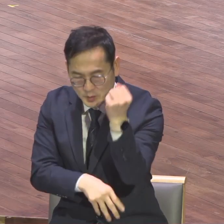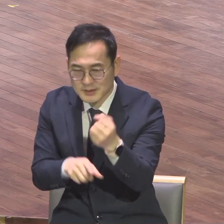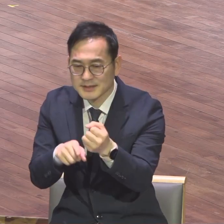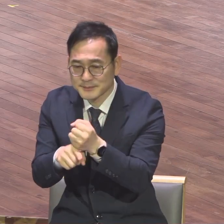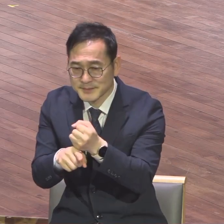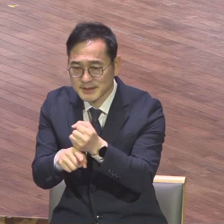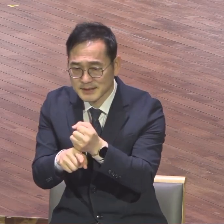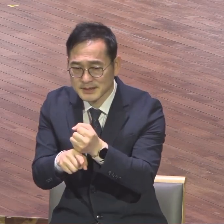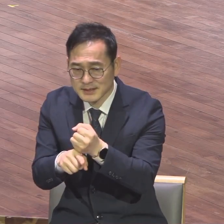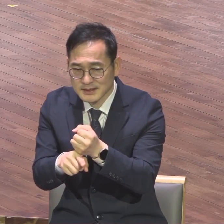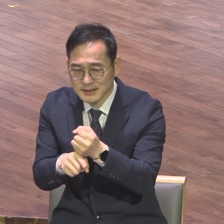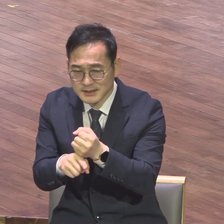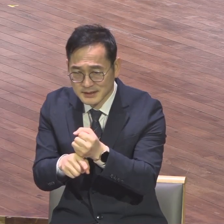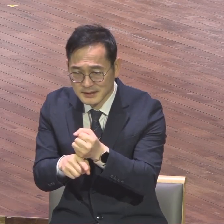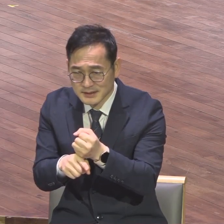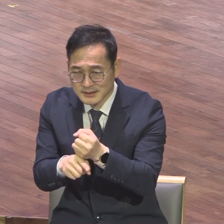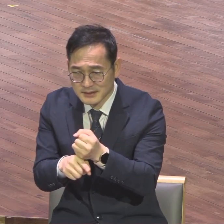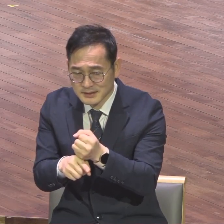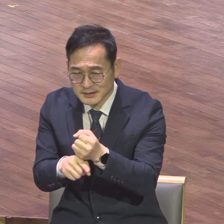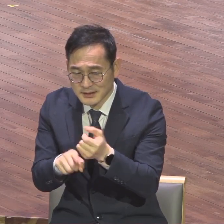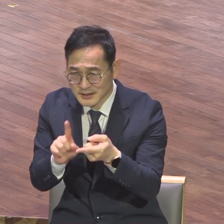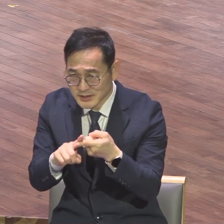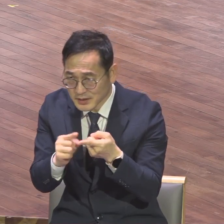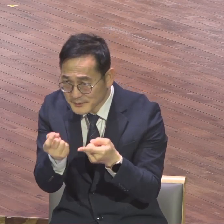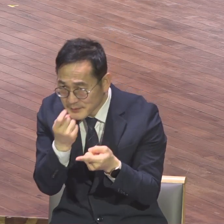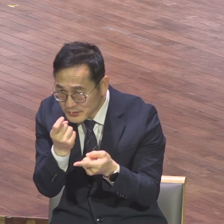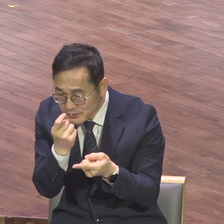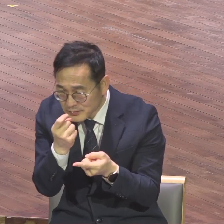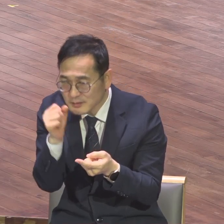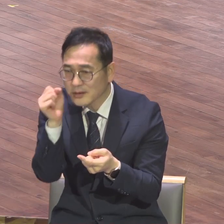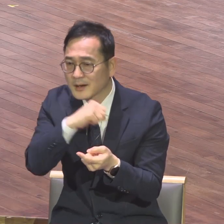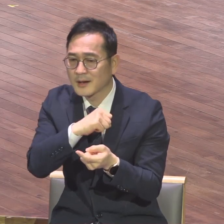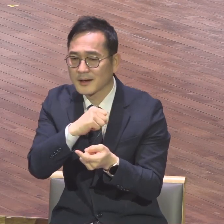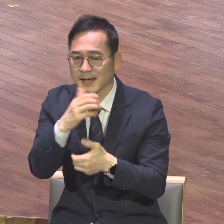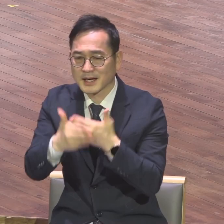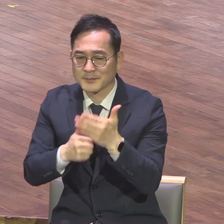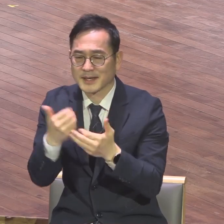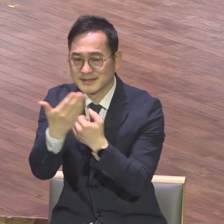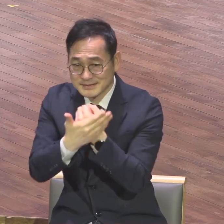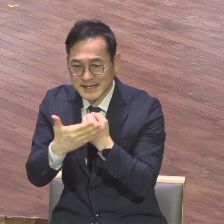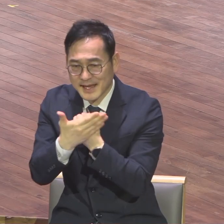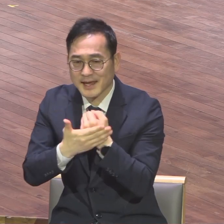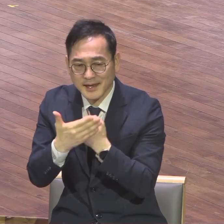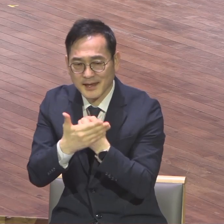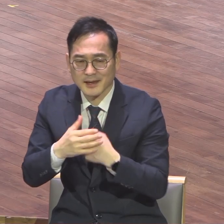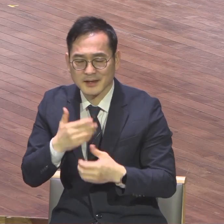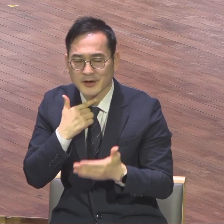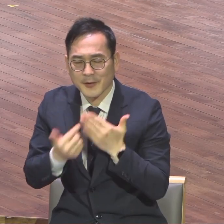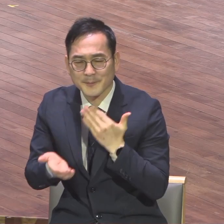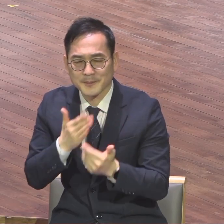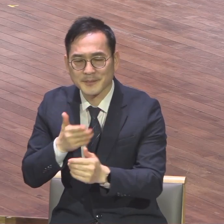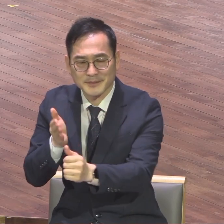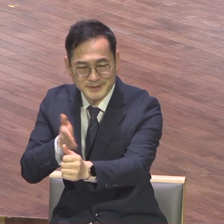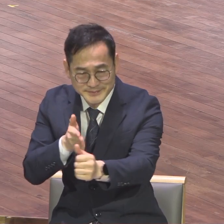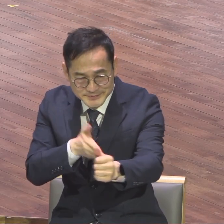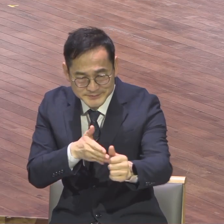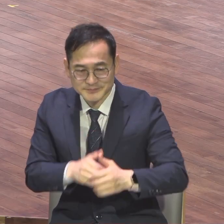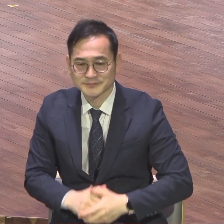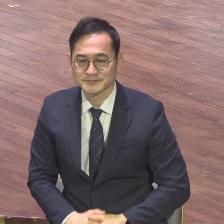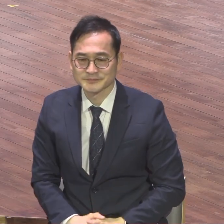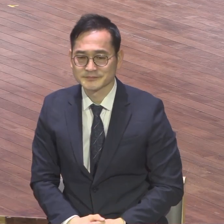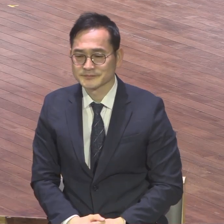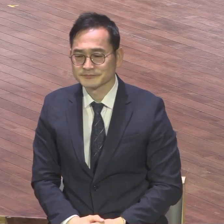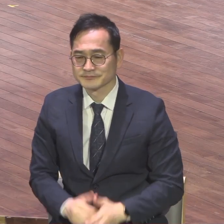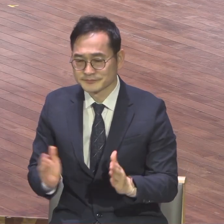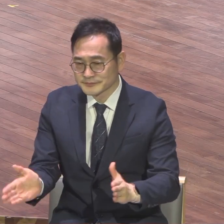의미를 깨닫고 하나님께서 베풀어 주시는 놀라운 은혜를 체험하는 시간 되기를 주님으로 축복합니다. 그럼 첫째로